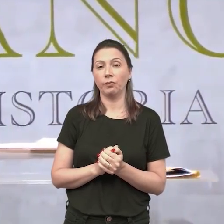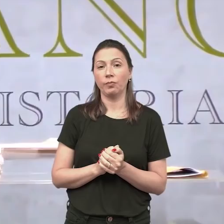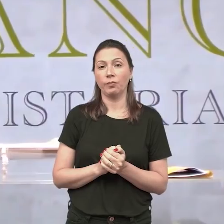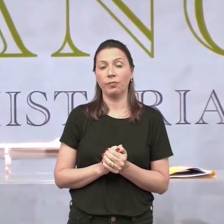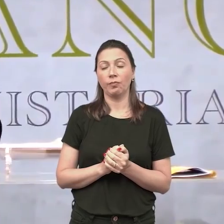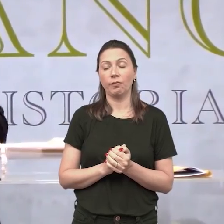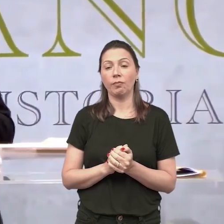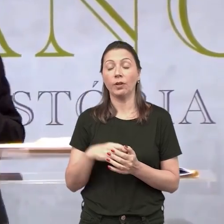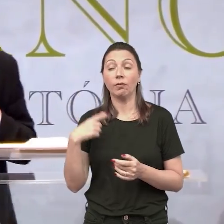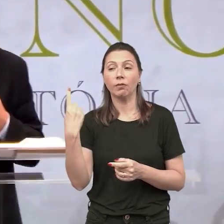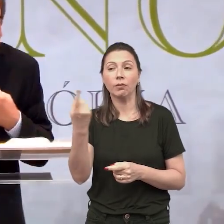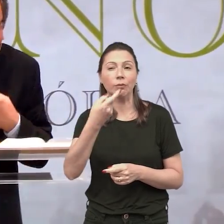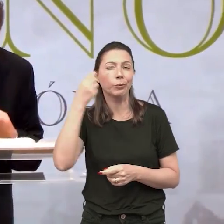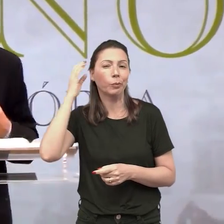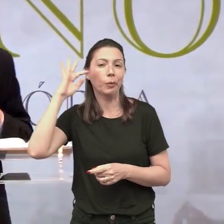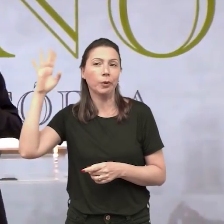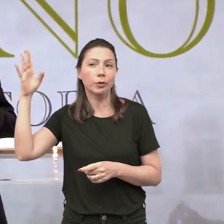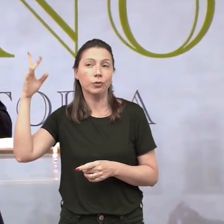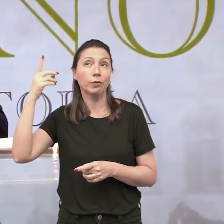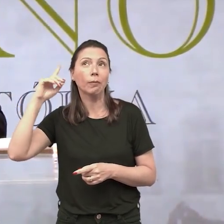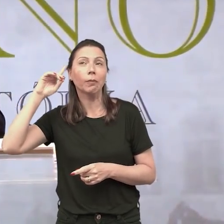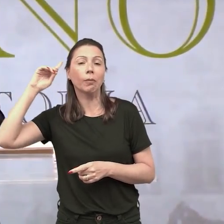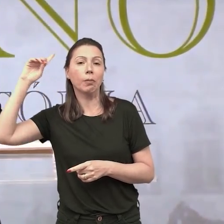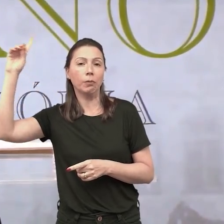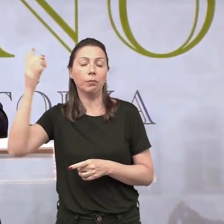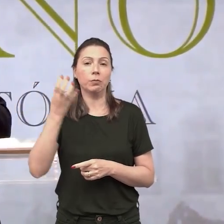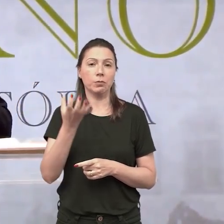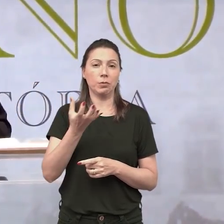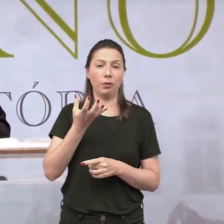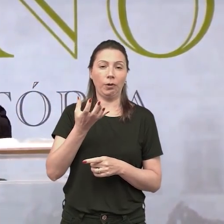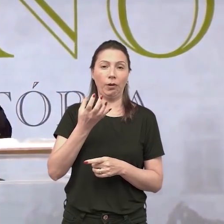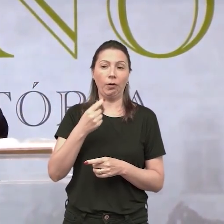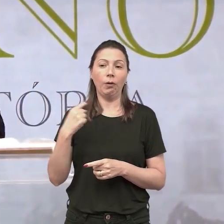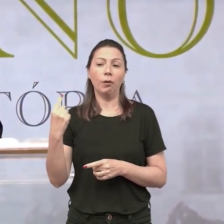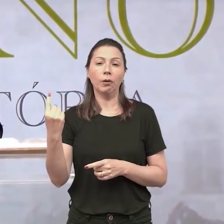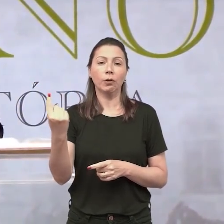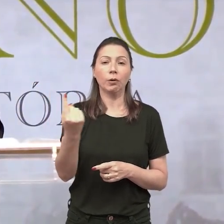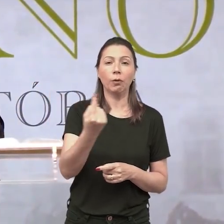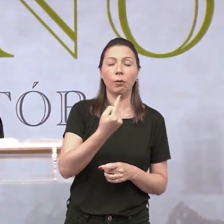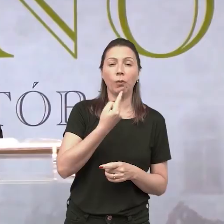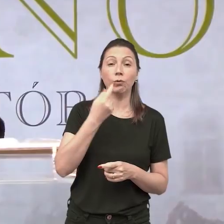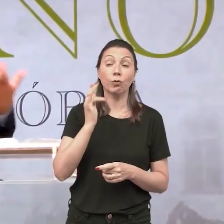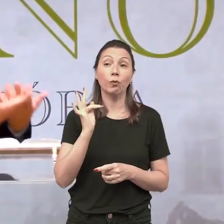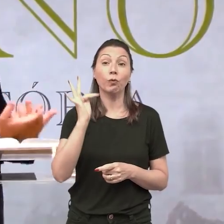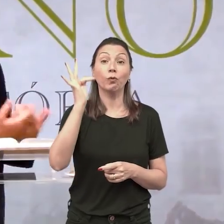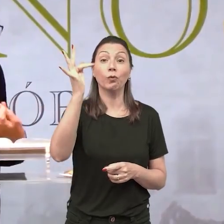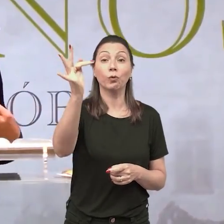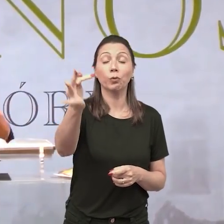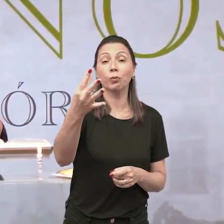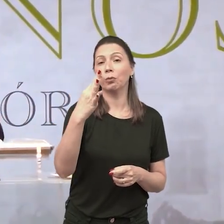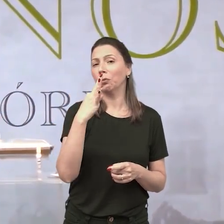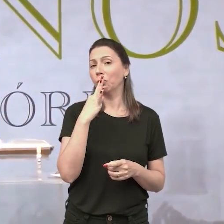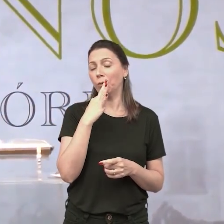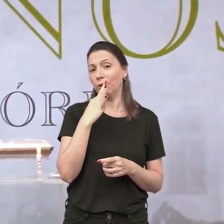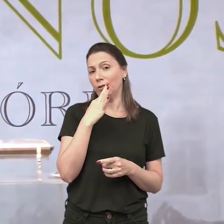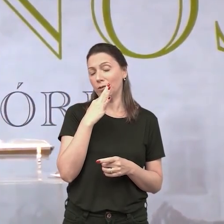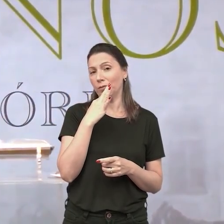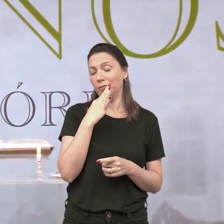a gente imagina que Deus quer que nós conheçamos o nosso futuro.